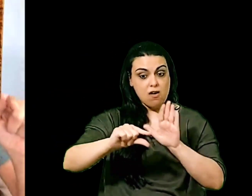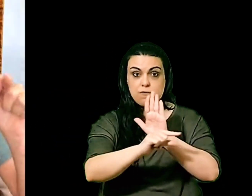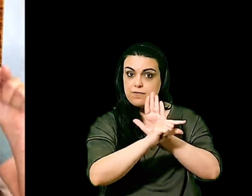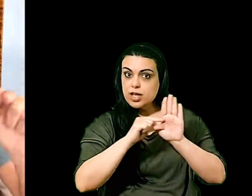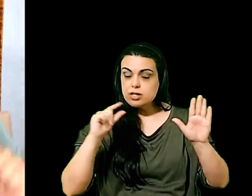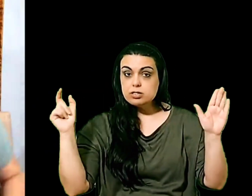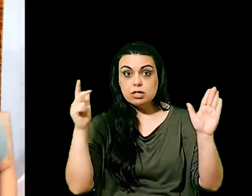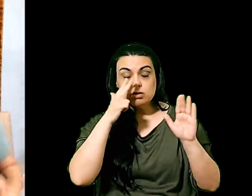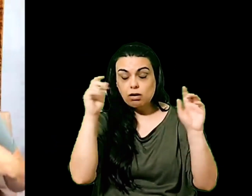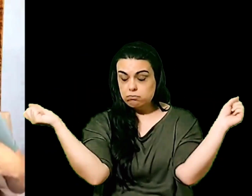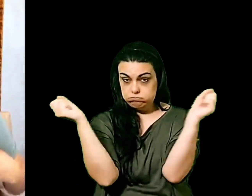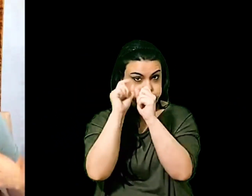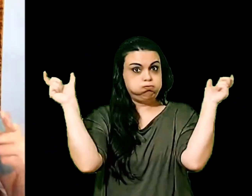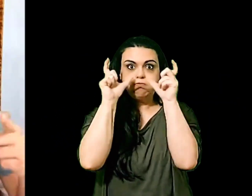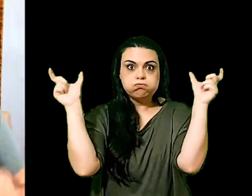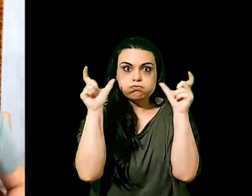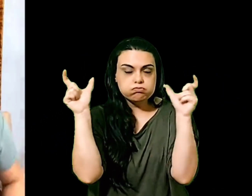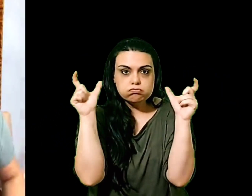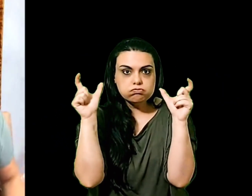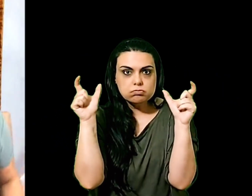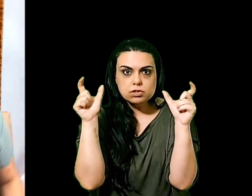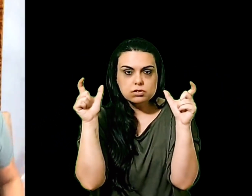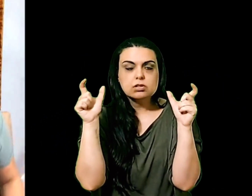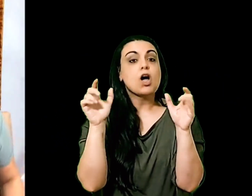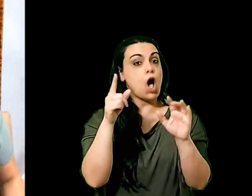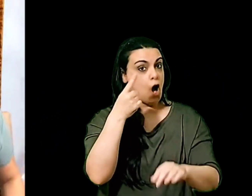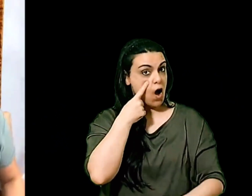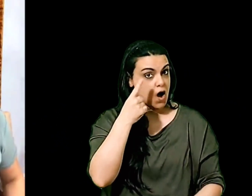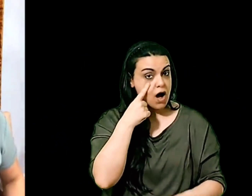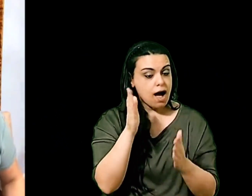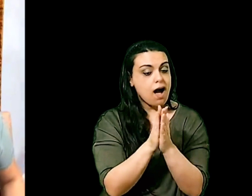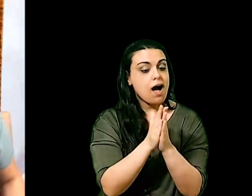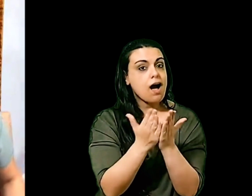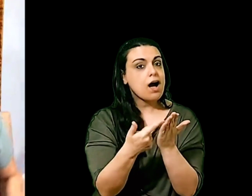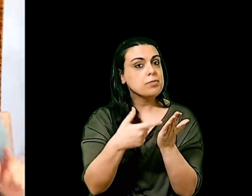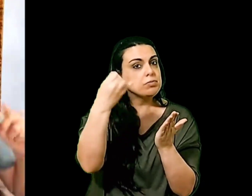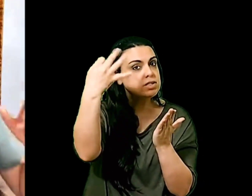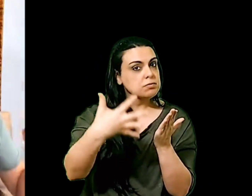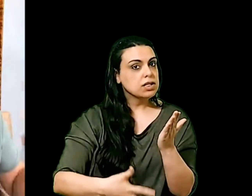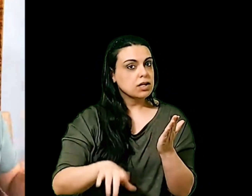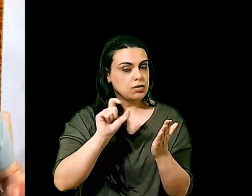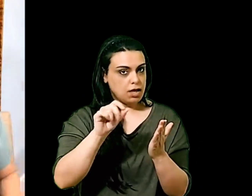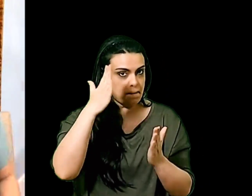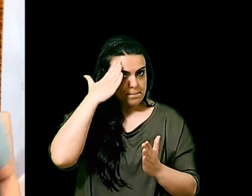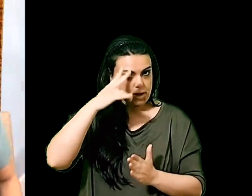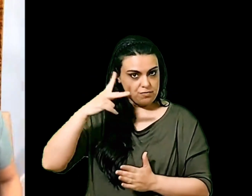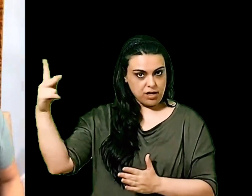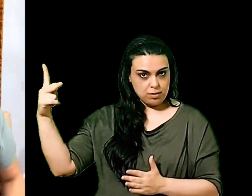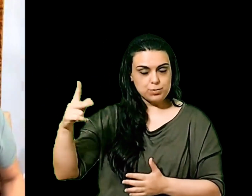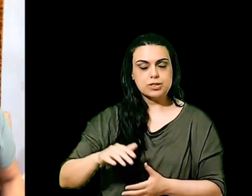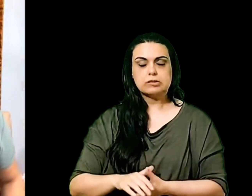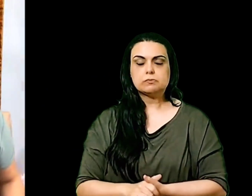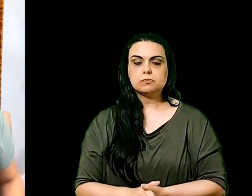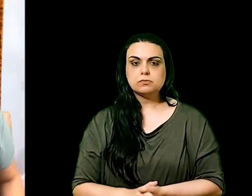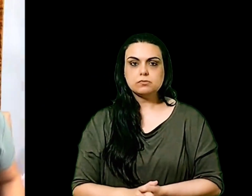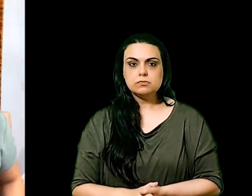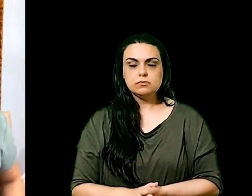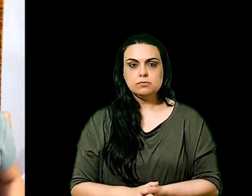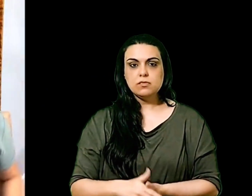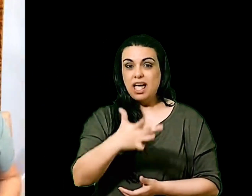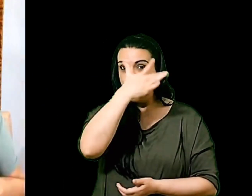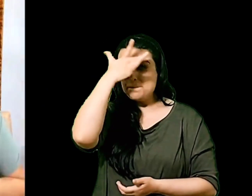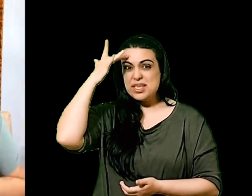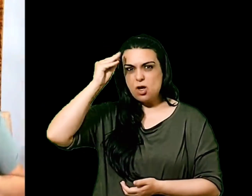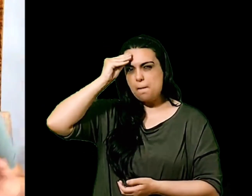que aponta para o procrastinador. E para nós é um despertamento. Olha o que ele diz. Olha o que diz a Bíblia, né? Em